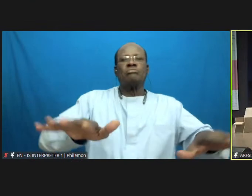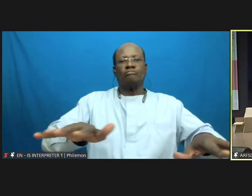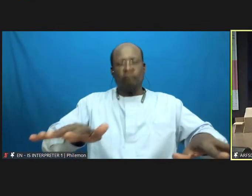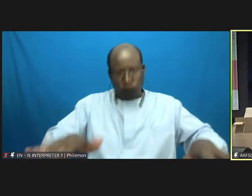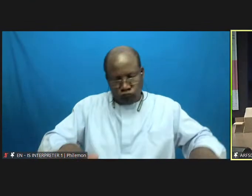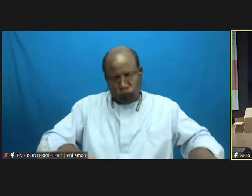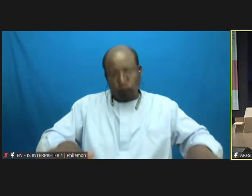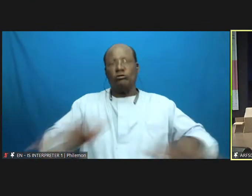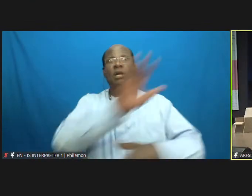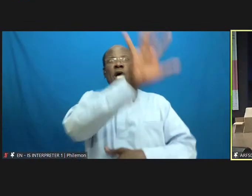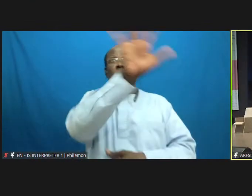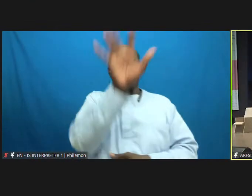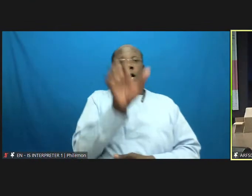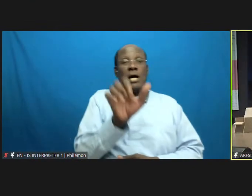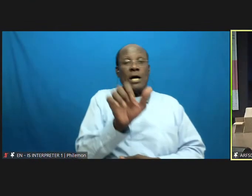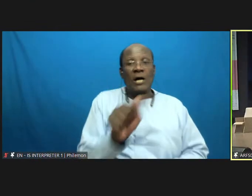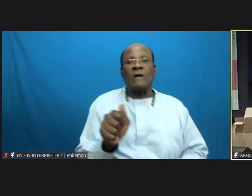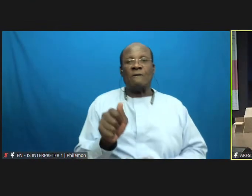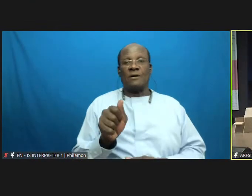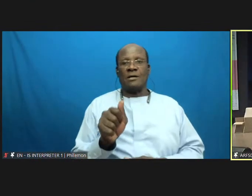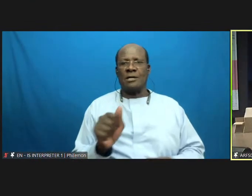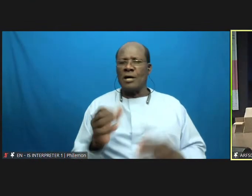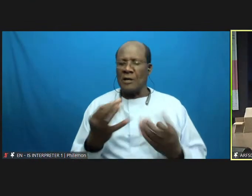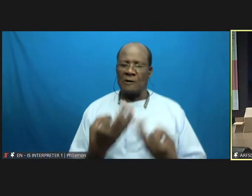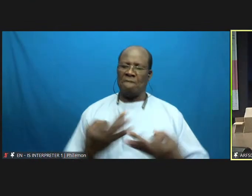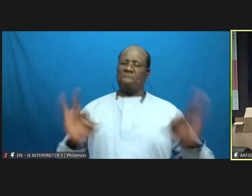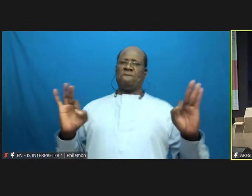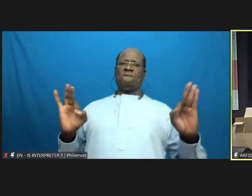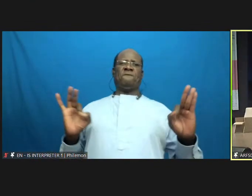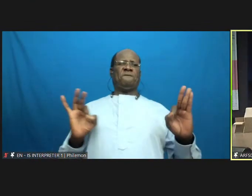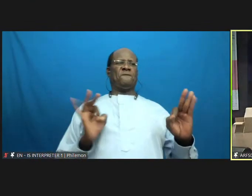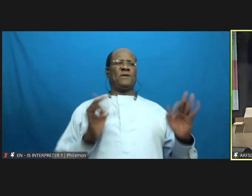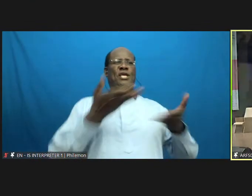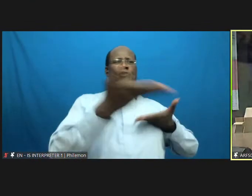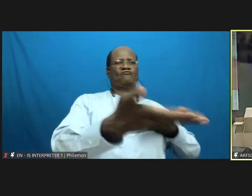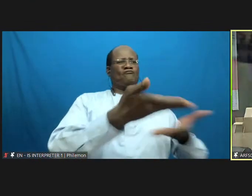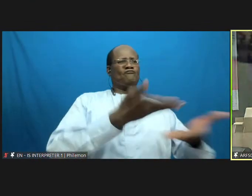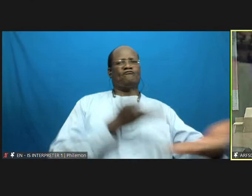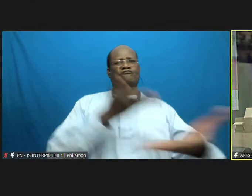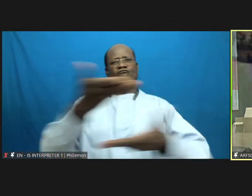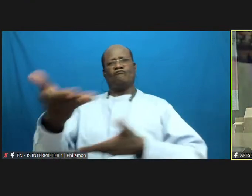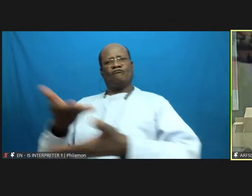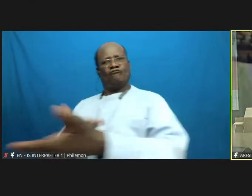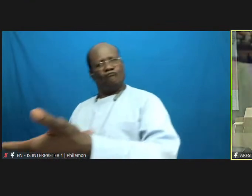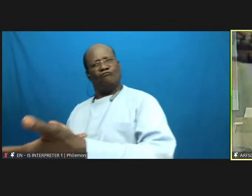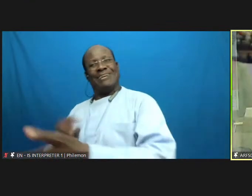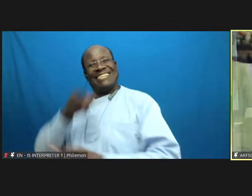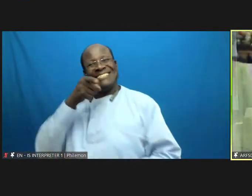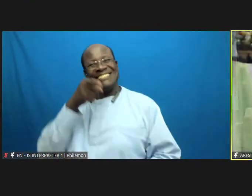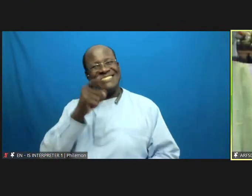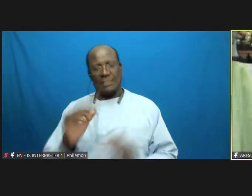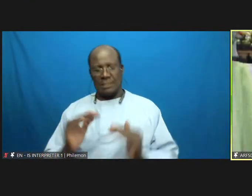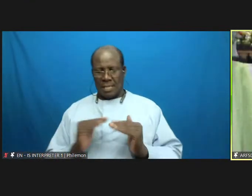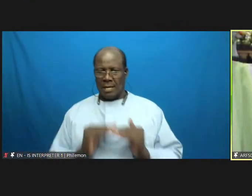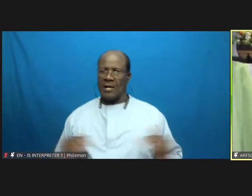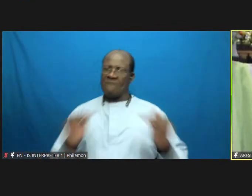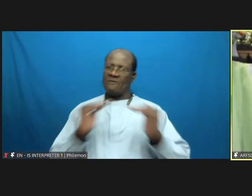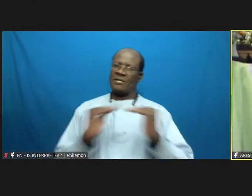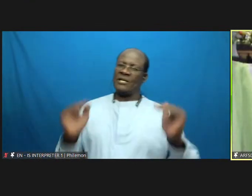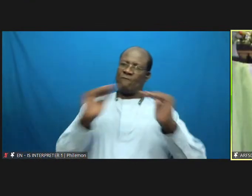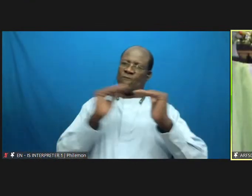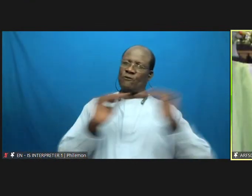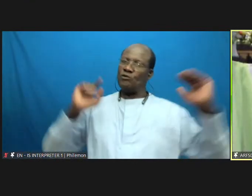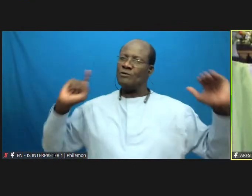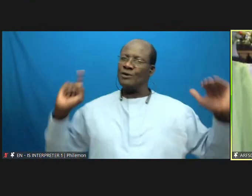tous les niveaux. À la suite de ces interventions, les messages clés sont les suivants. 1. Nécessité d'améliorer l'accès des